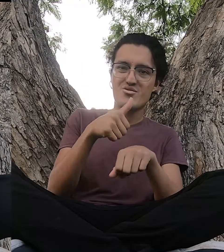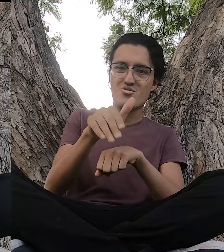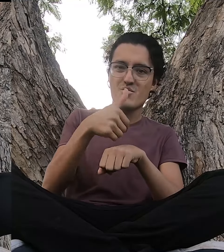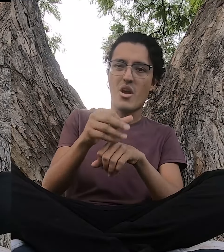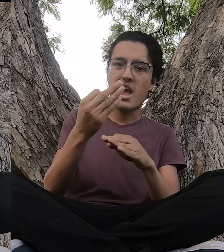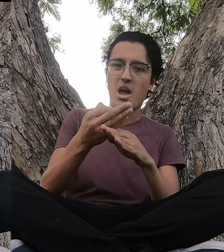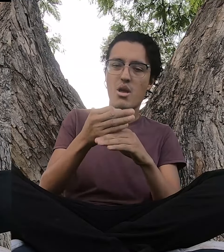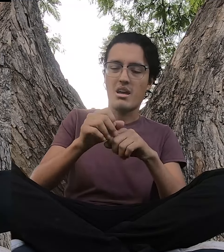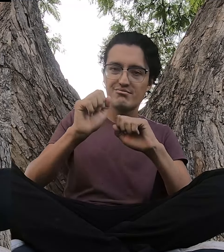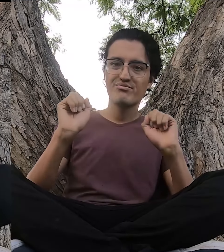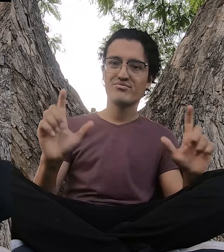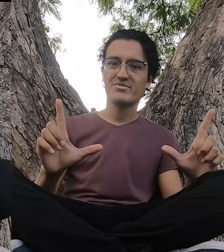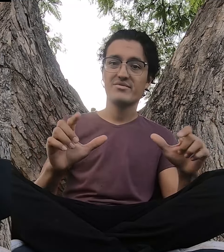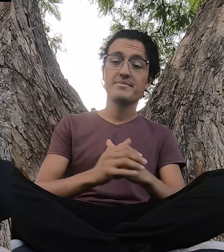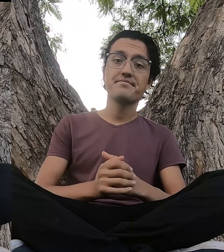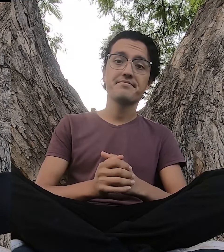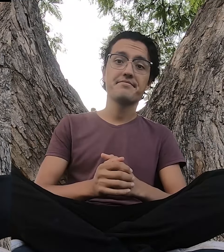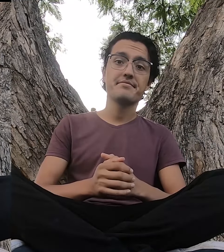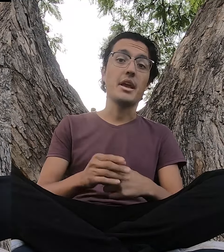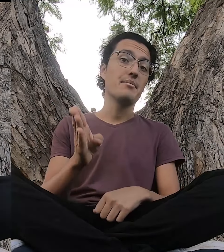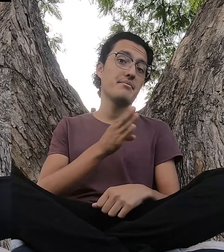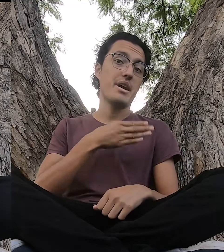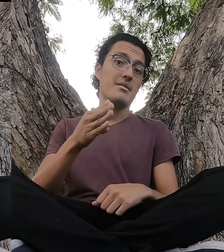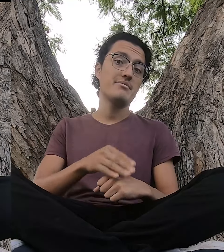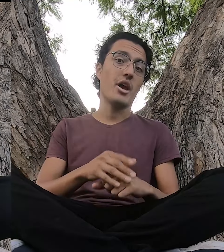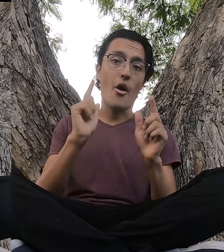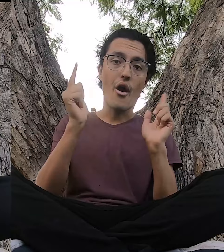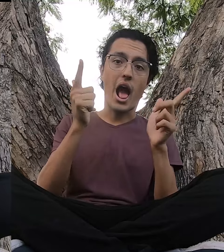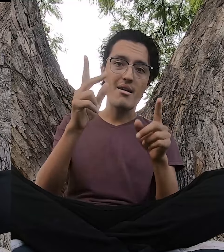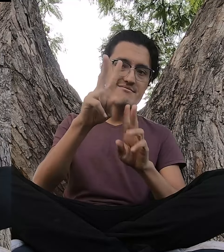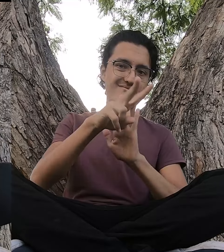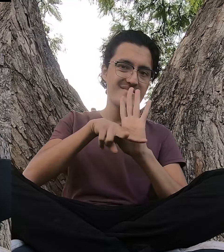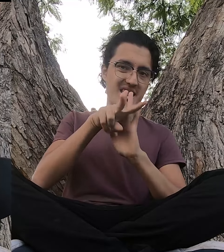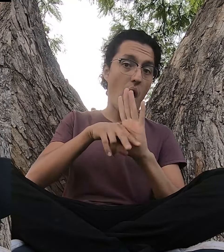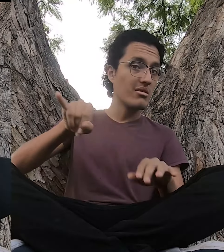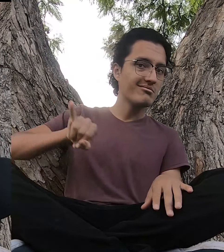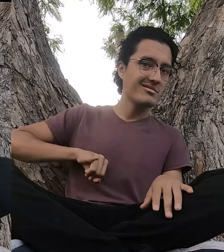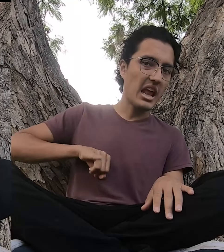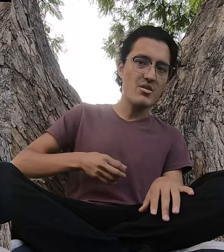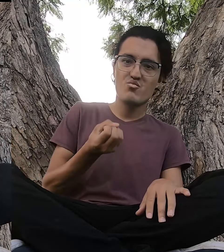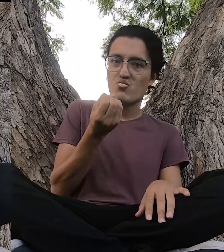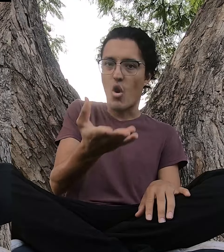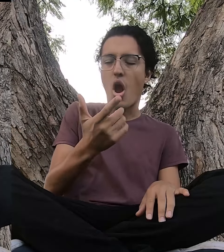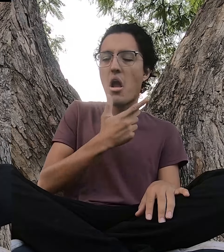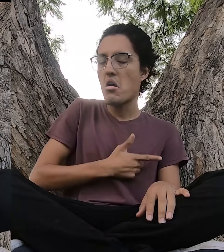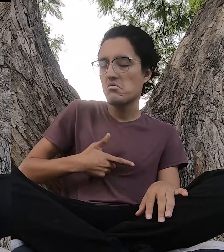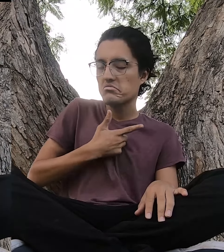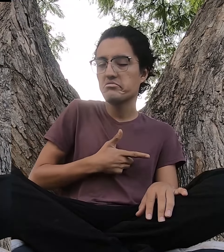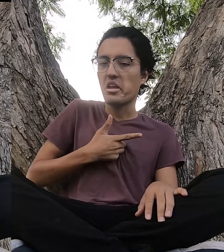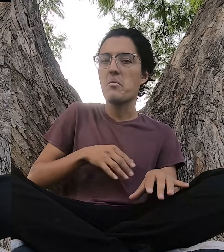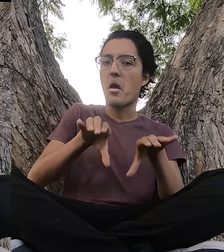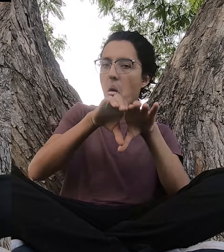que lo vamos a compartir a continuación. Bueno, espero que este video haya sido interesante